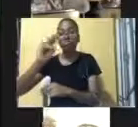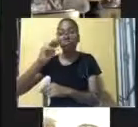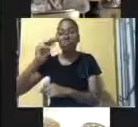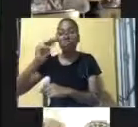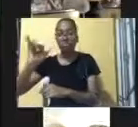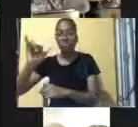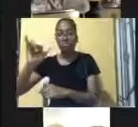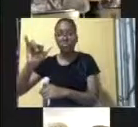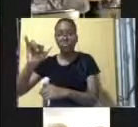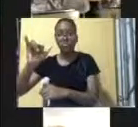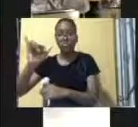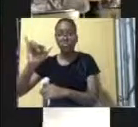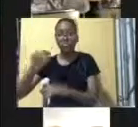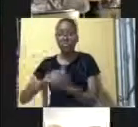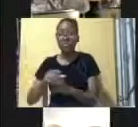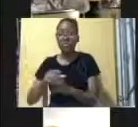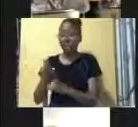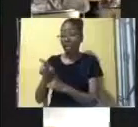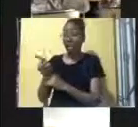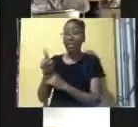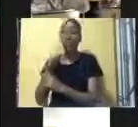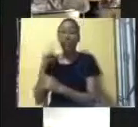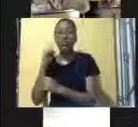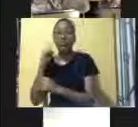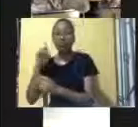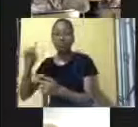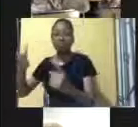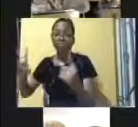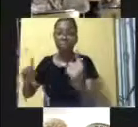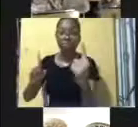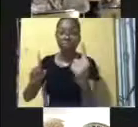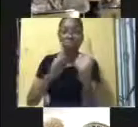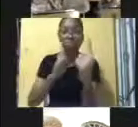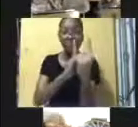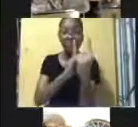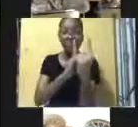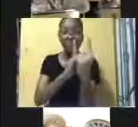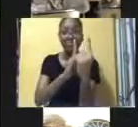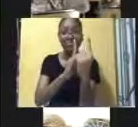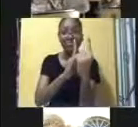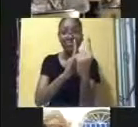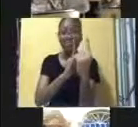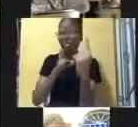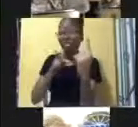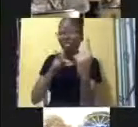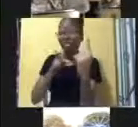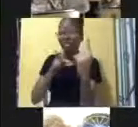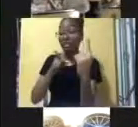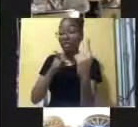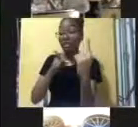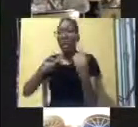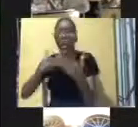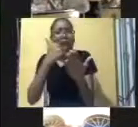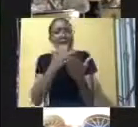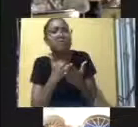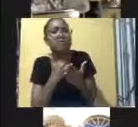usted, psicóloga, y él necesita ayuda. Él necesita terapia, ayuda de un psicólogo o